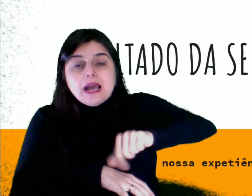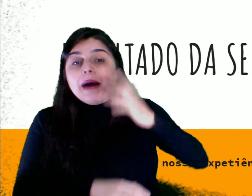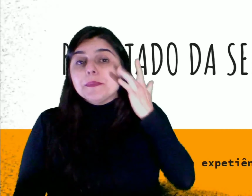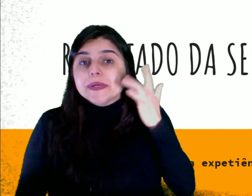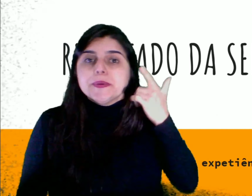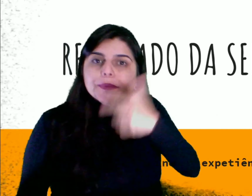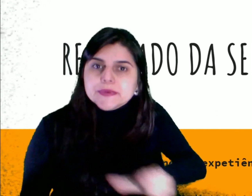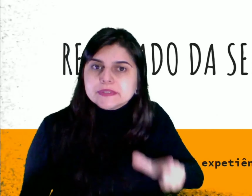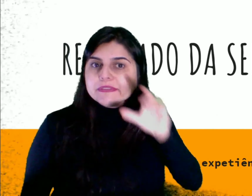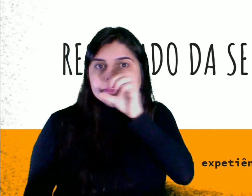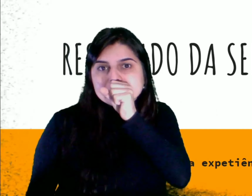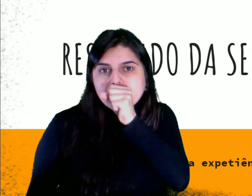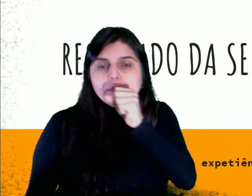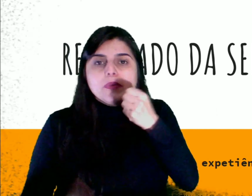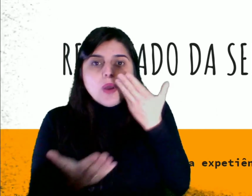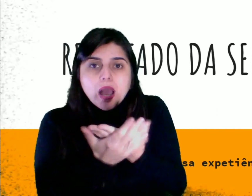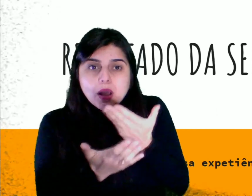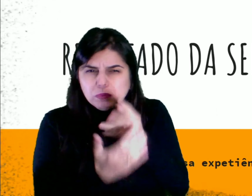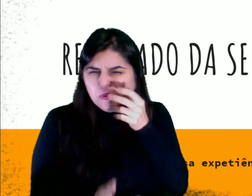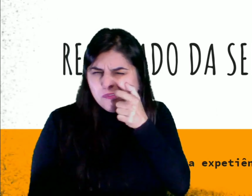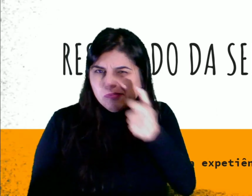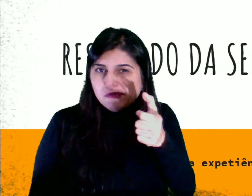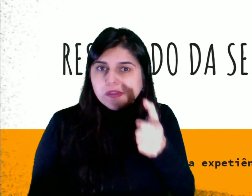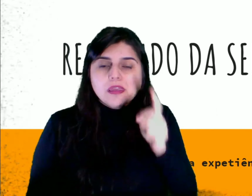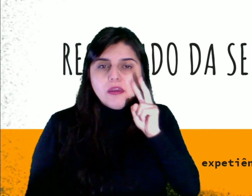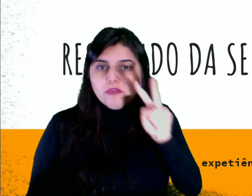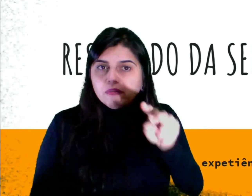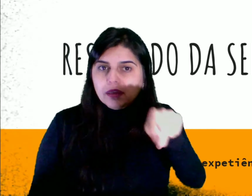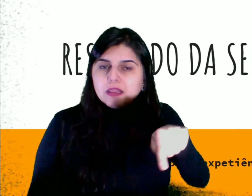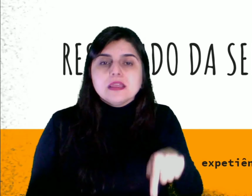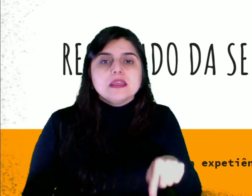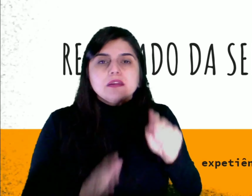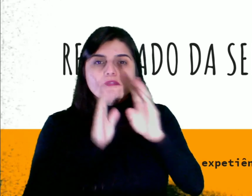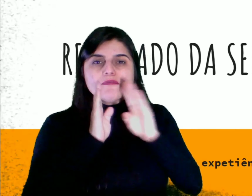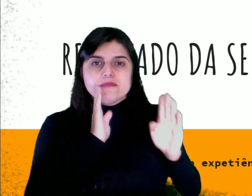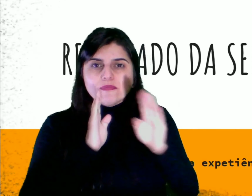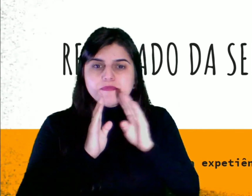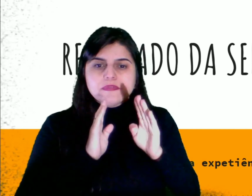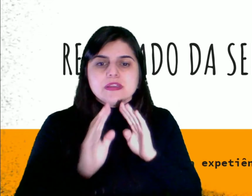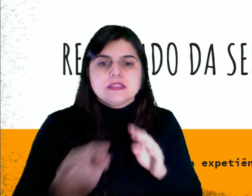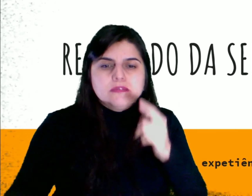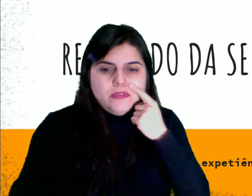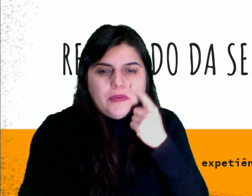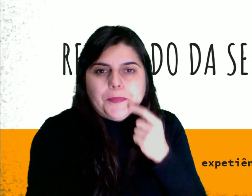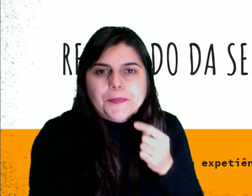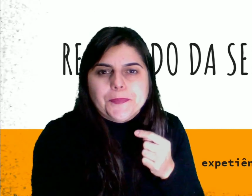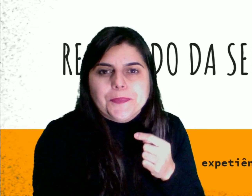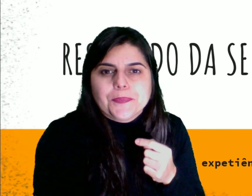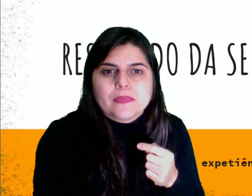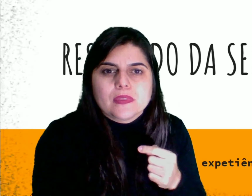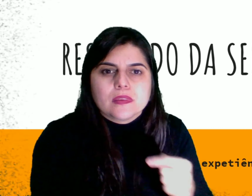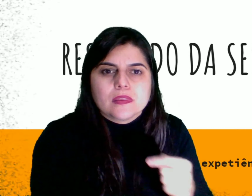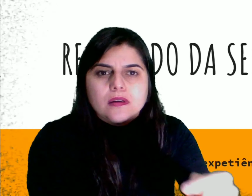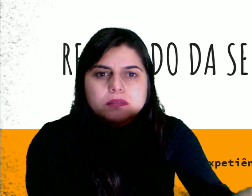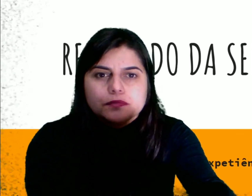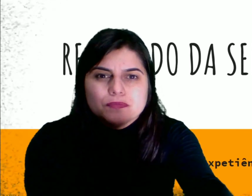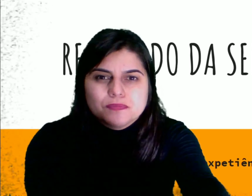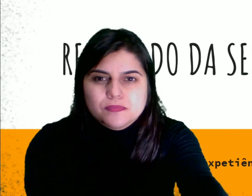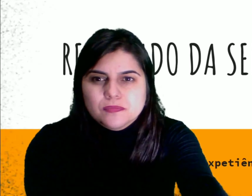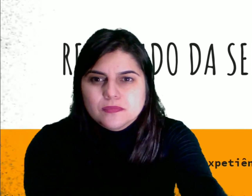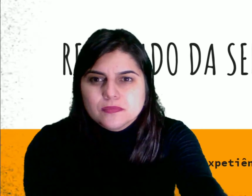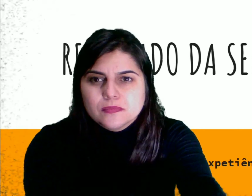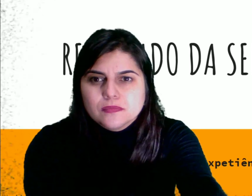avó ajudava ali, mas ela fazia uma disciplina apenas, não fazia as 3 que precisava. Então, é